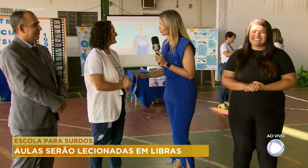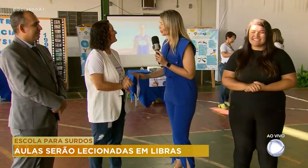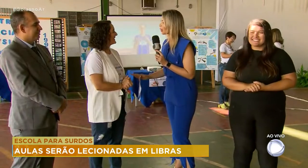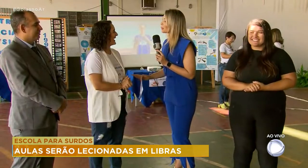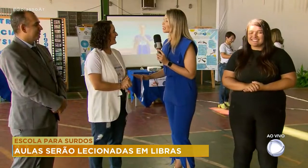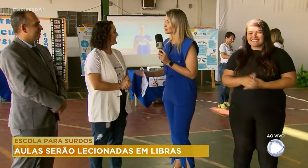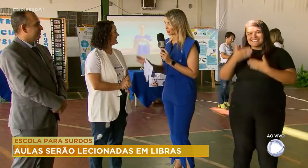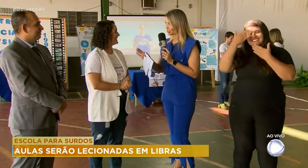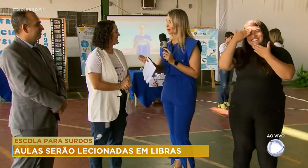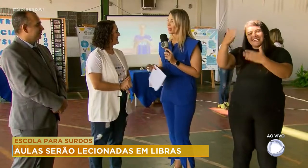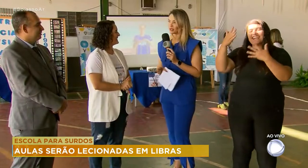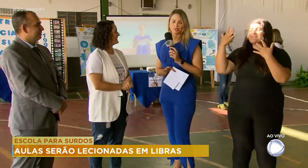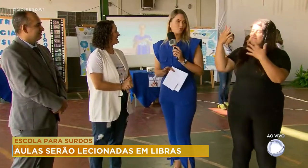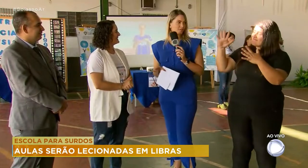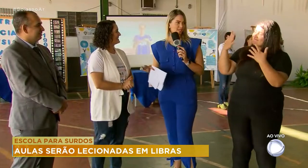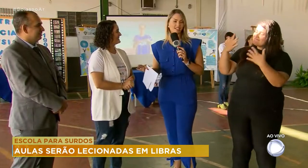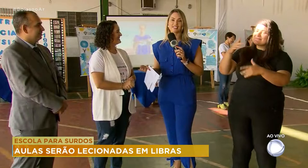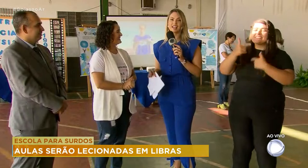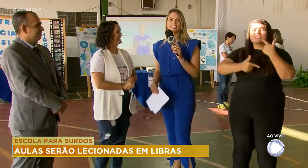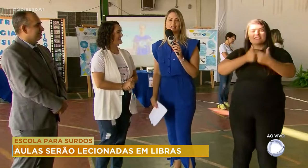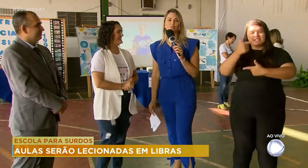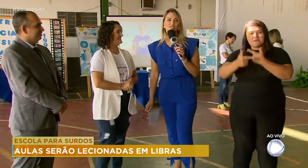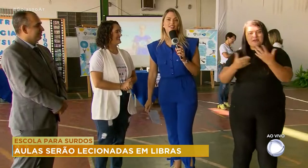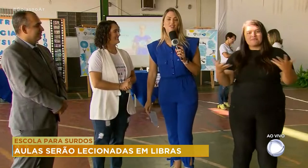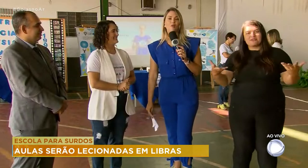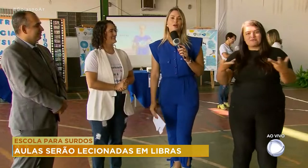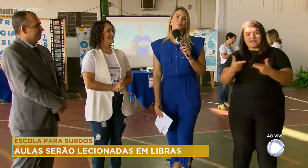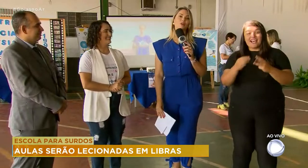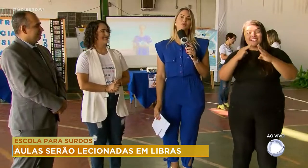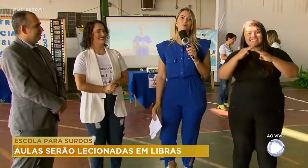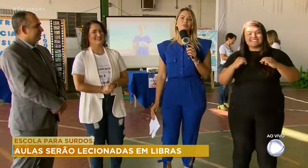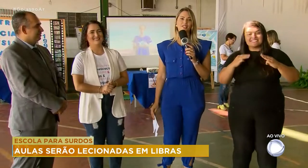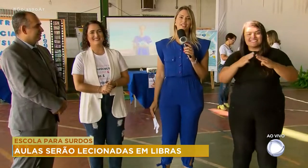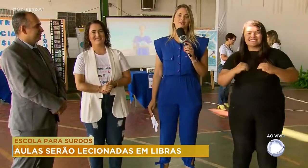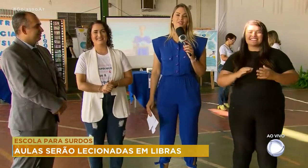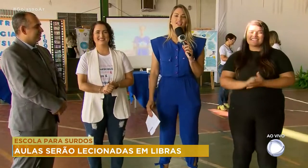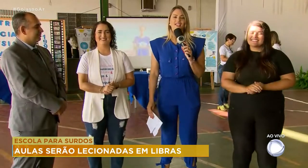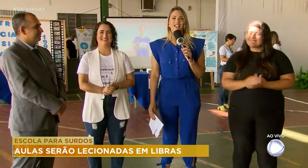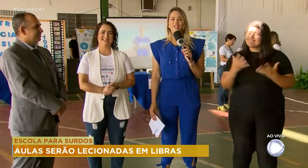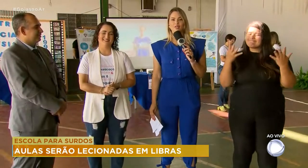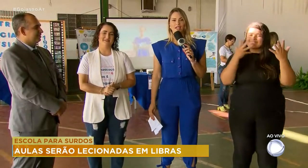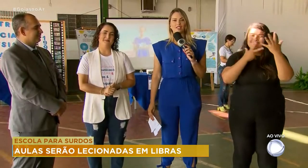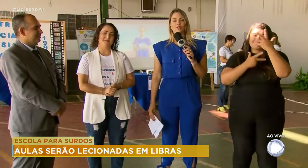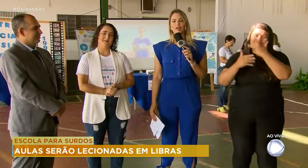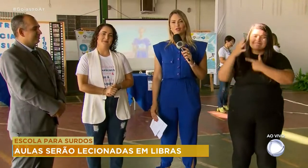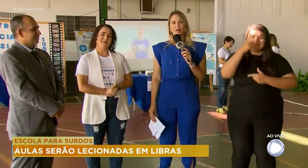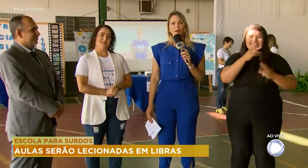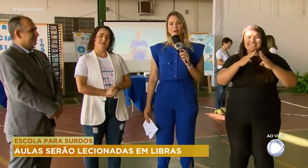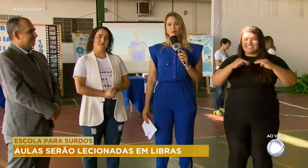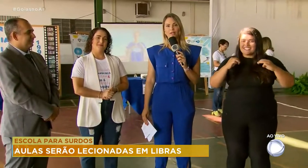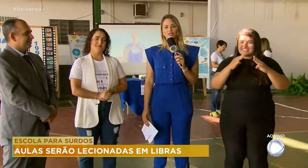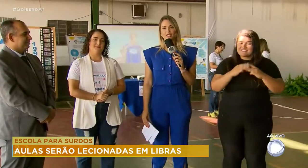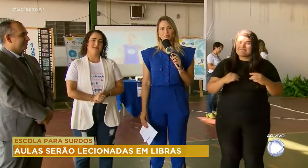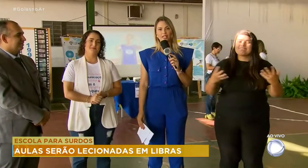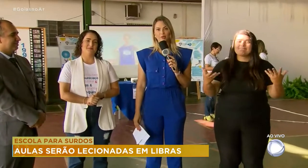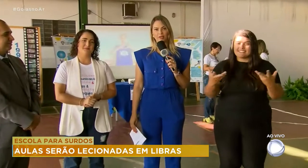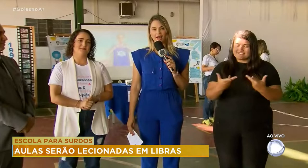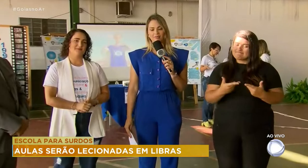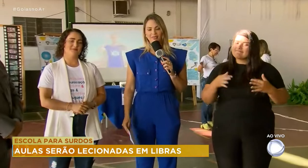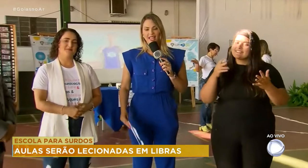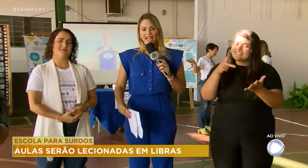Obrigada, viu, parabéns pelo trabalho de vocês aqui na associação. Mano, é muito lindo, né, a associação faz um trabalho realmente